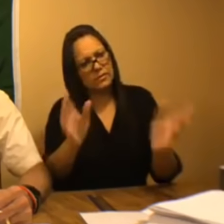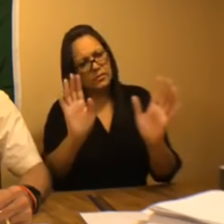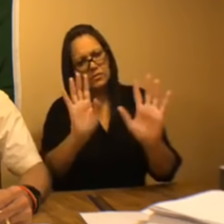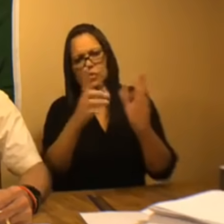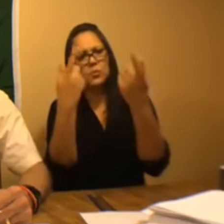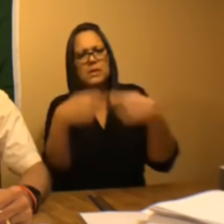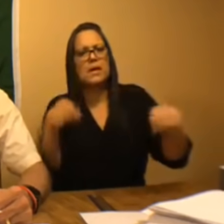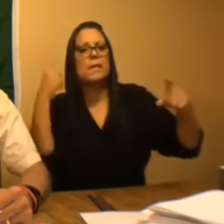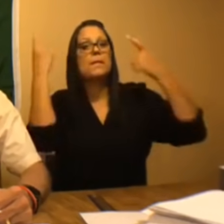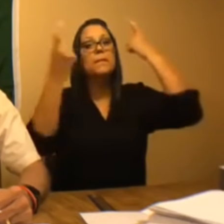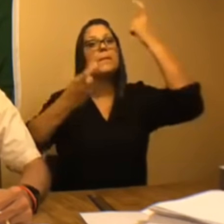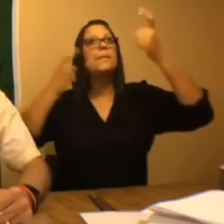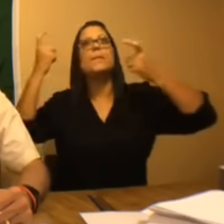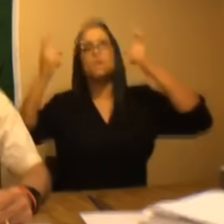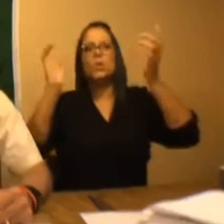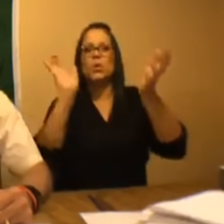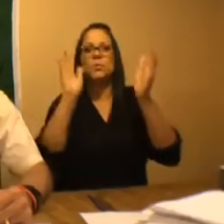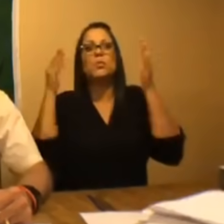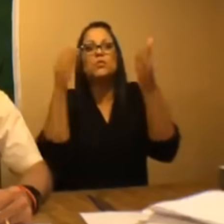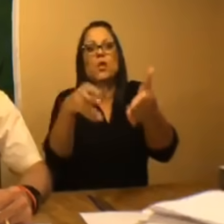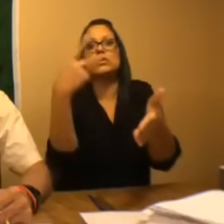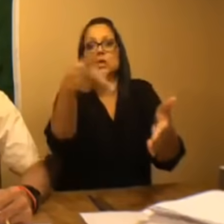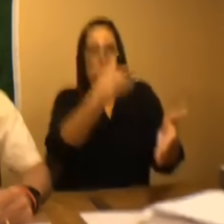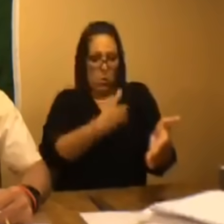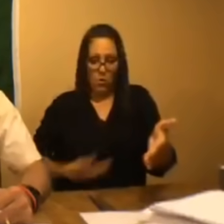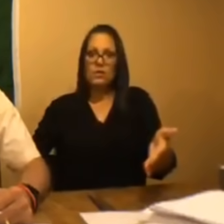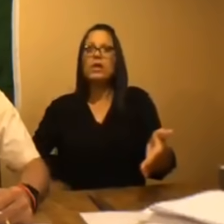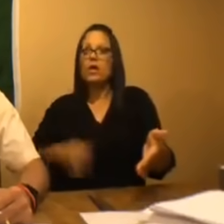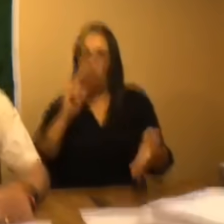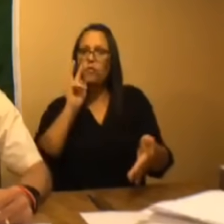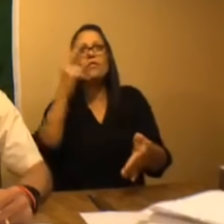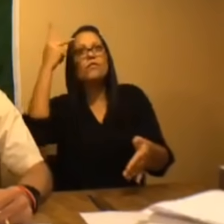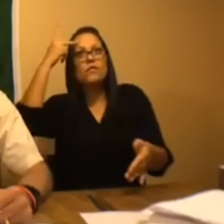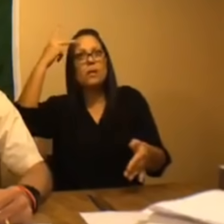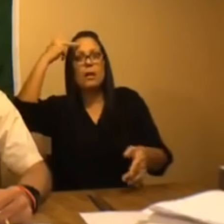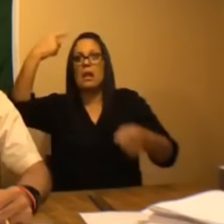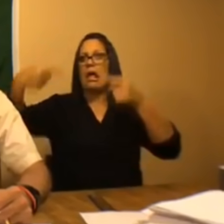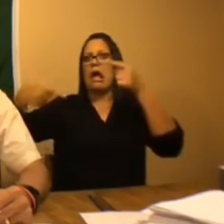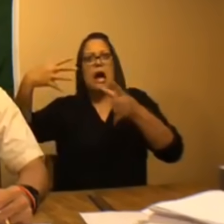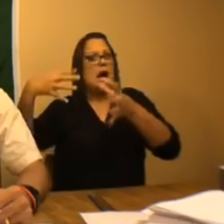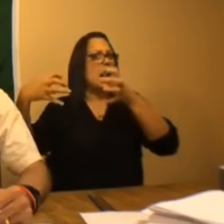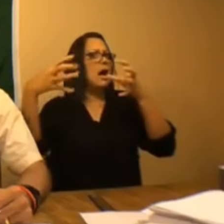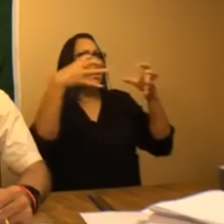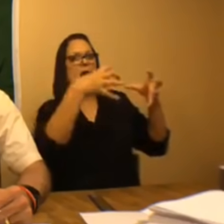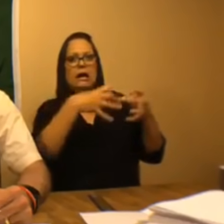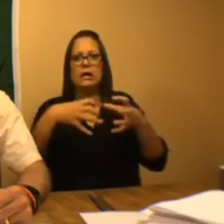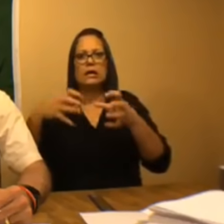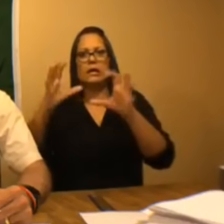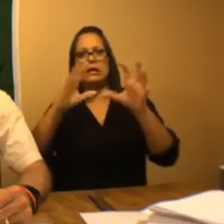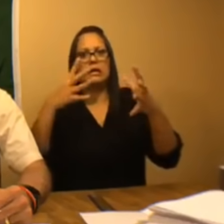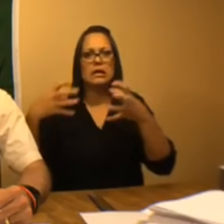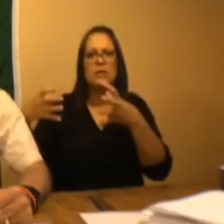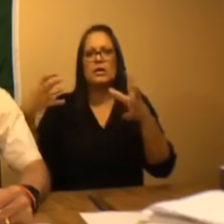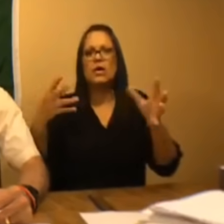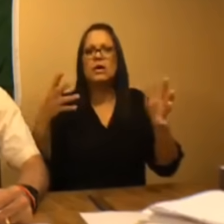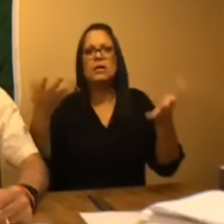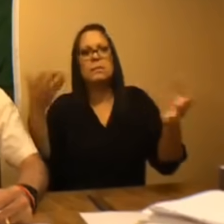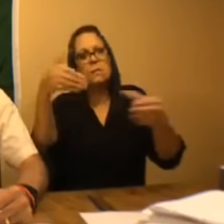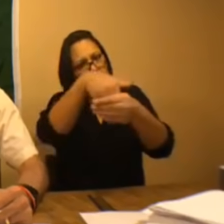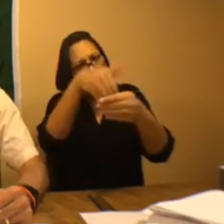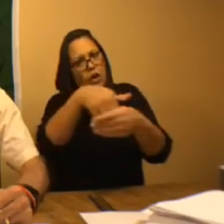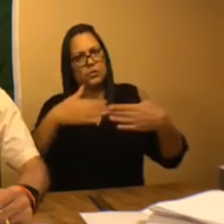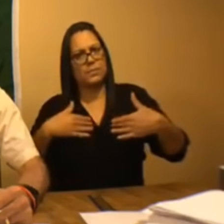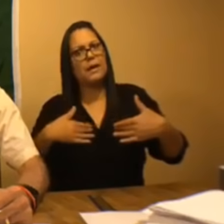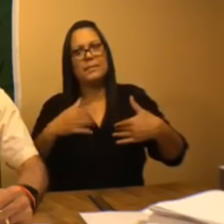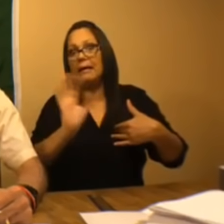com as campanhas para governador do seu estado. Estou vendo São Paulo, uma briga em São Paulo. Em vez de brigar pelo meu voto para mim, fica um